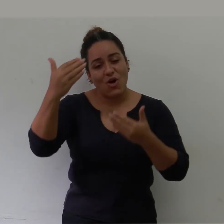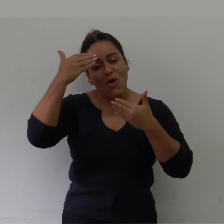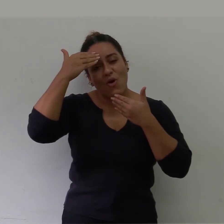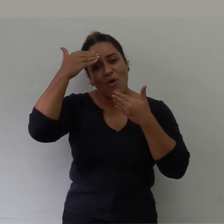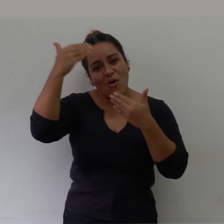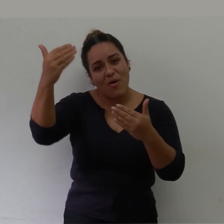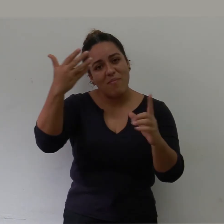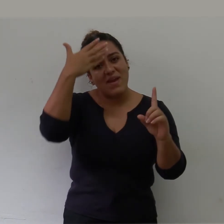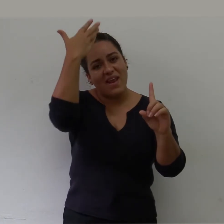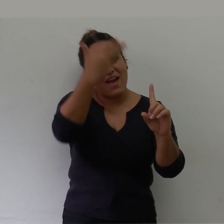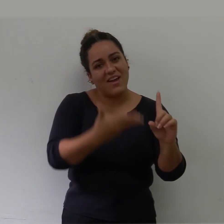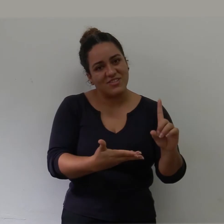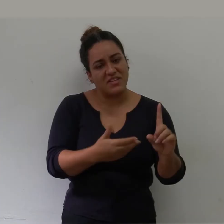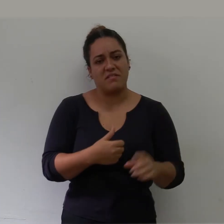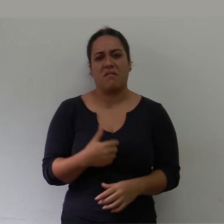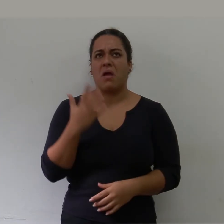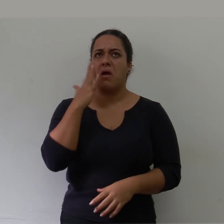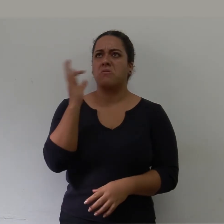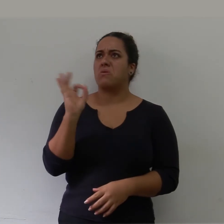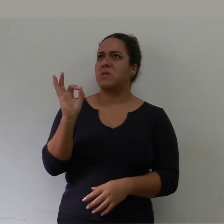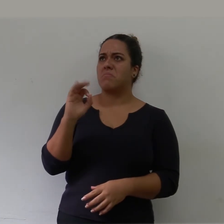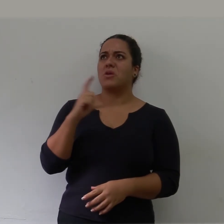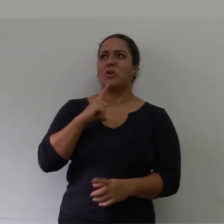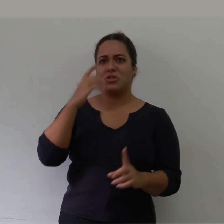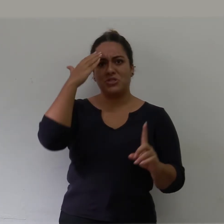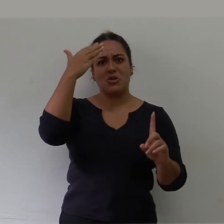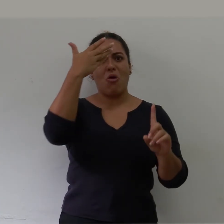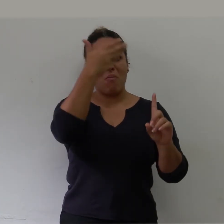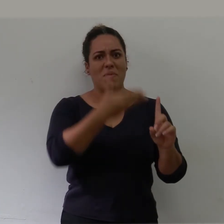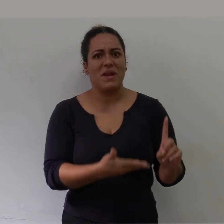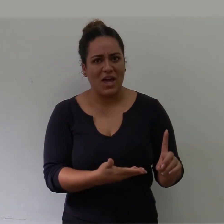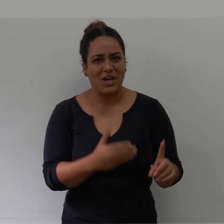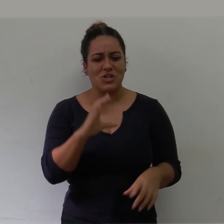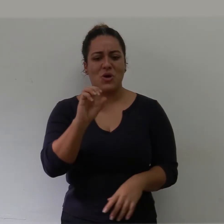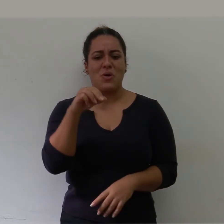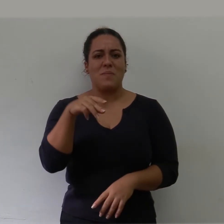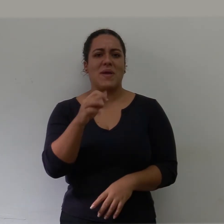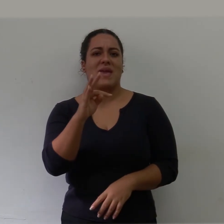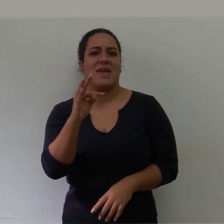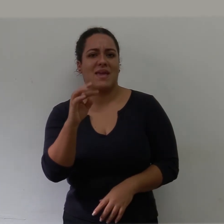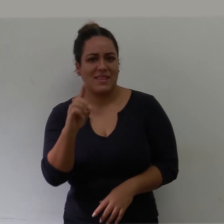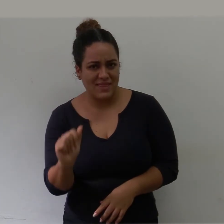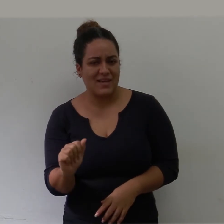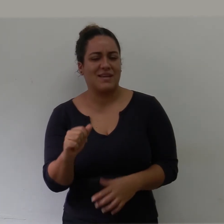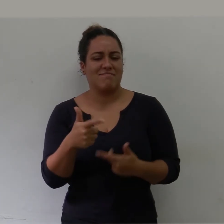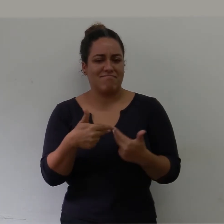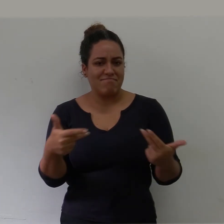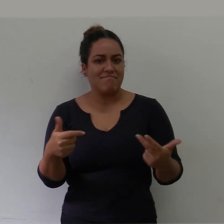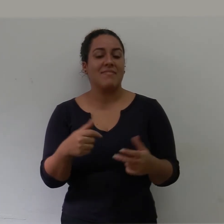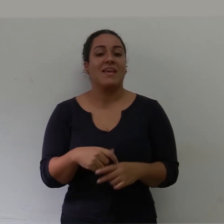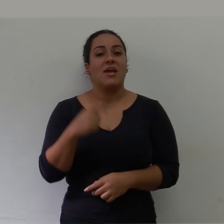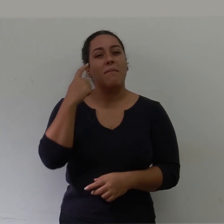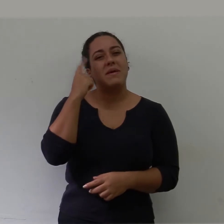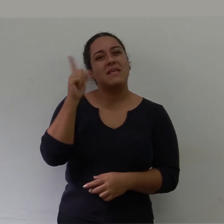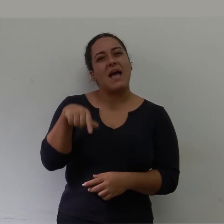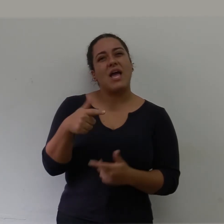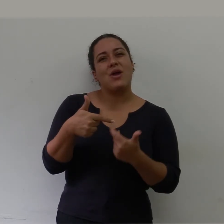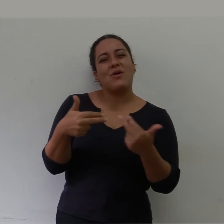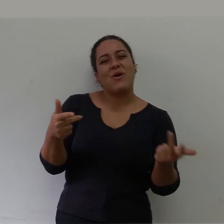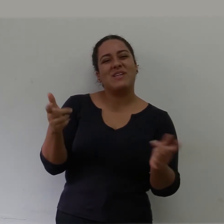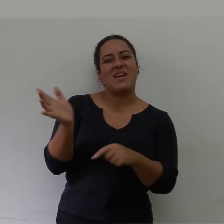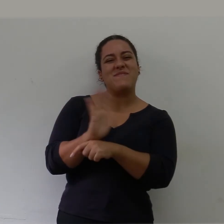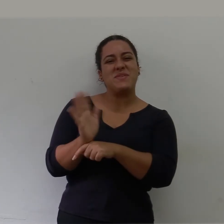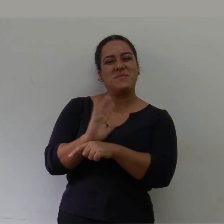Humanos. Primeiro eu nem sabia que existia mais essas coisas de comenda, de comendador. Achava que era coisas